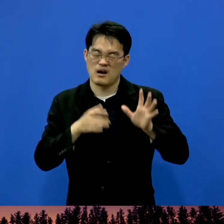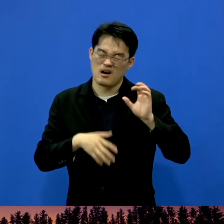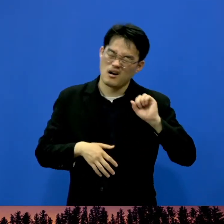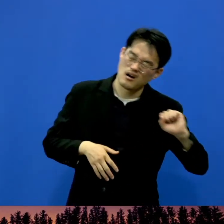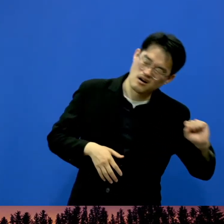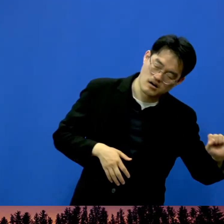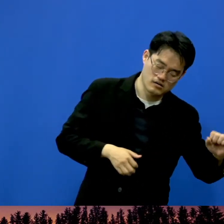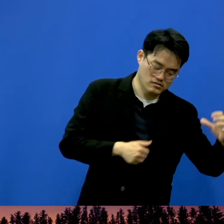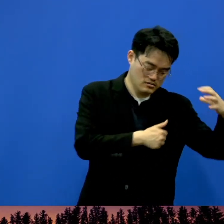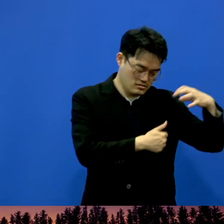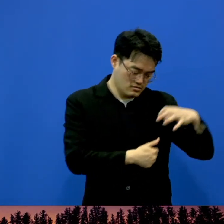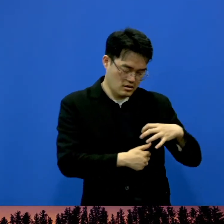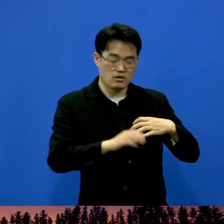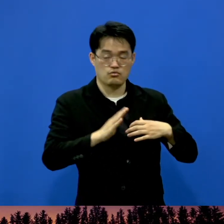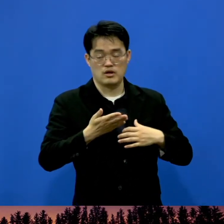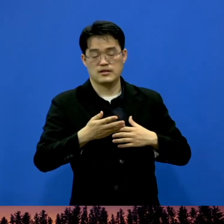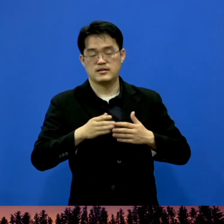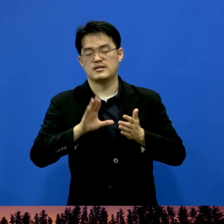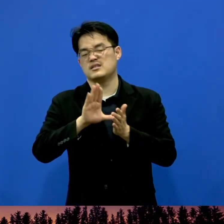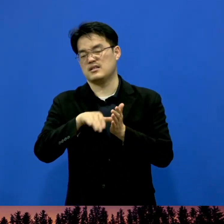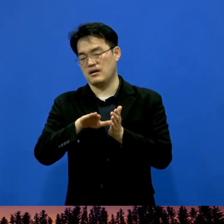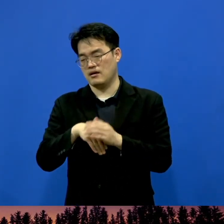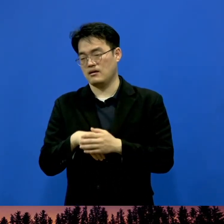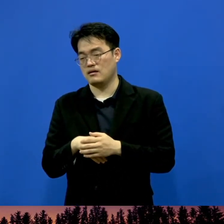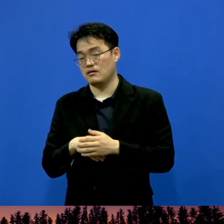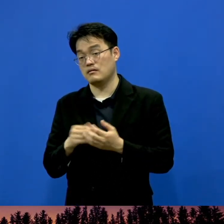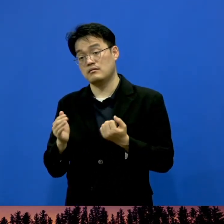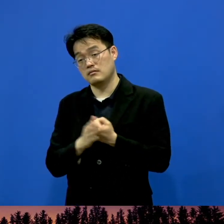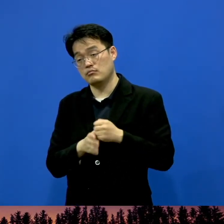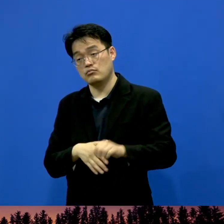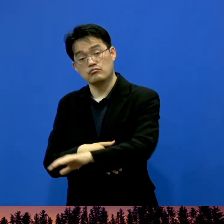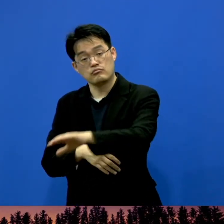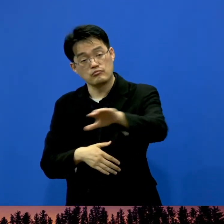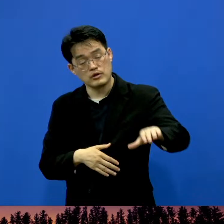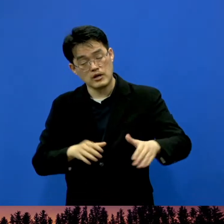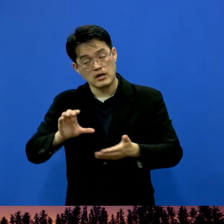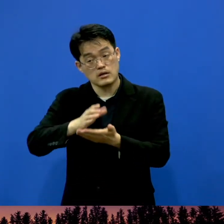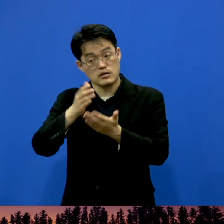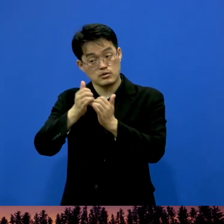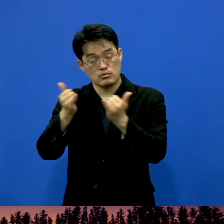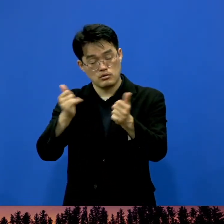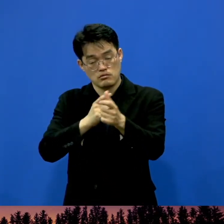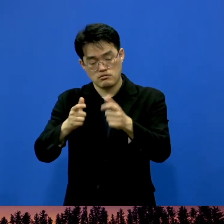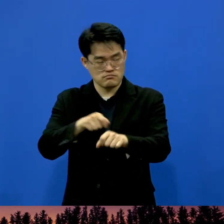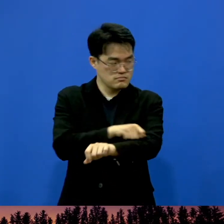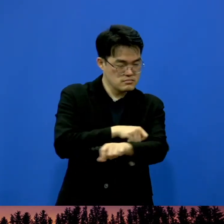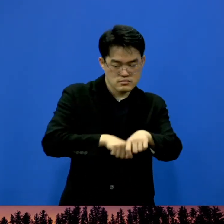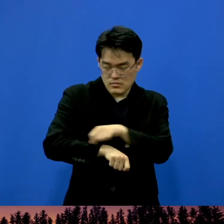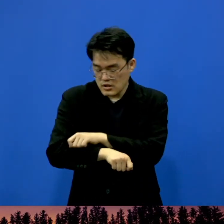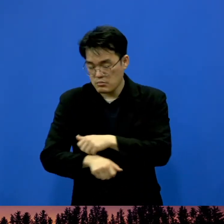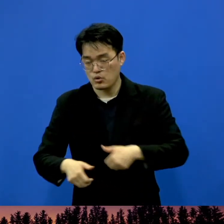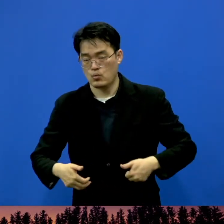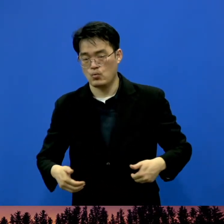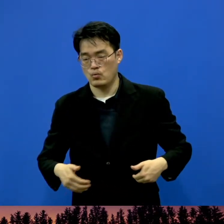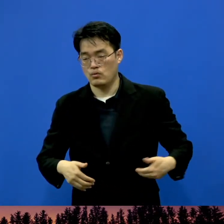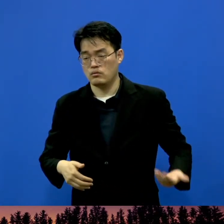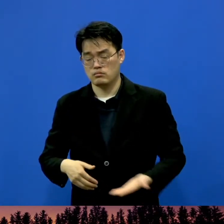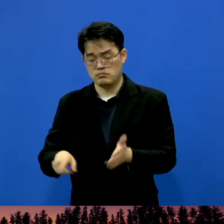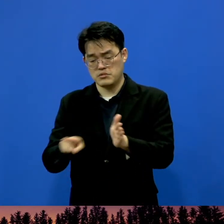그렇죠? 그래서 우리가 그리스도에게 더 적극적으로 살아야 돼요. 여러분 믿음이 뭐 믿음을 가지고 나면요